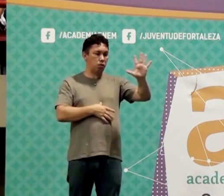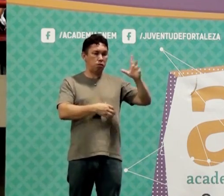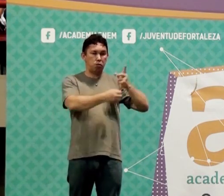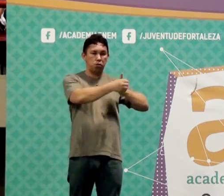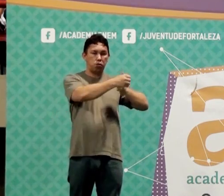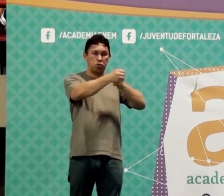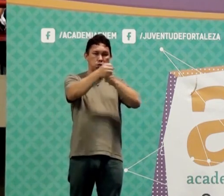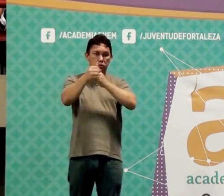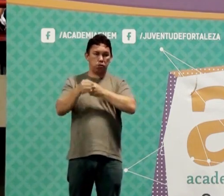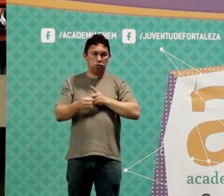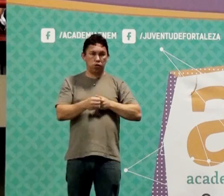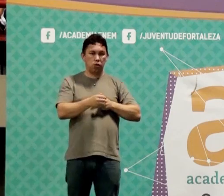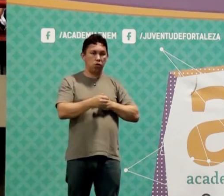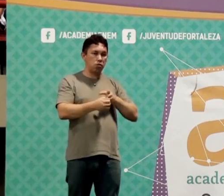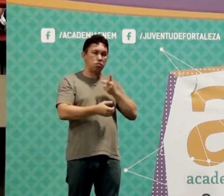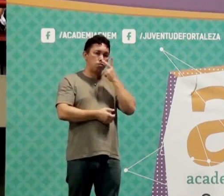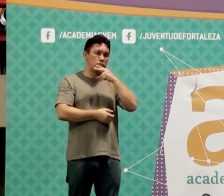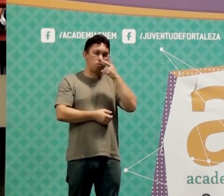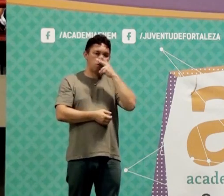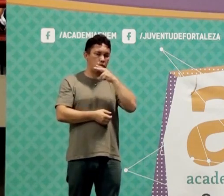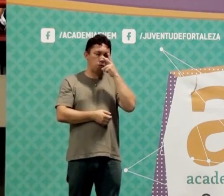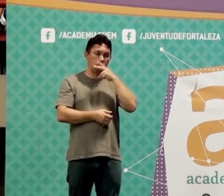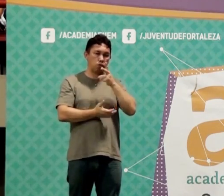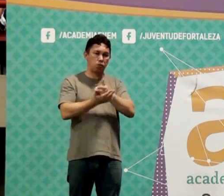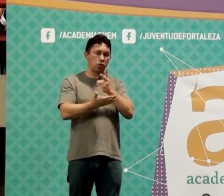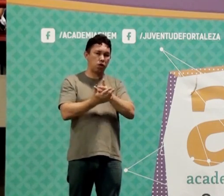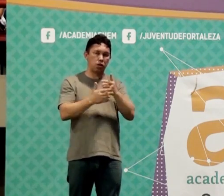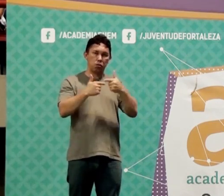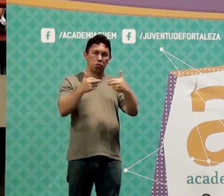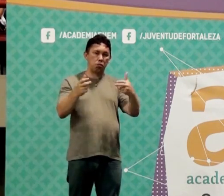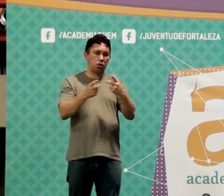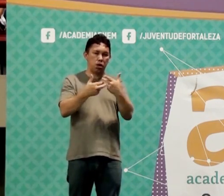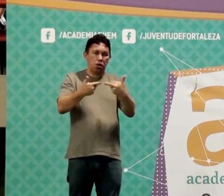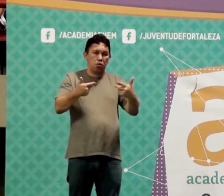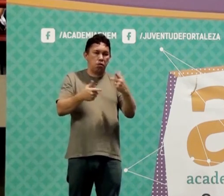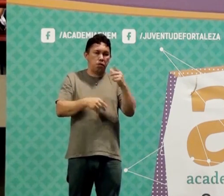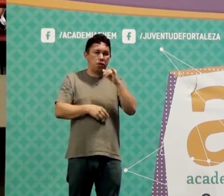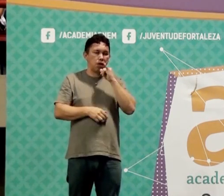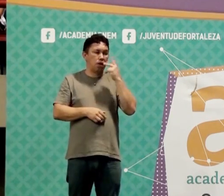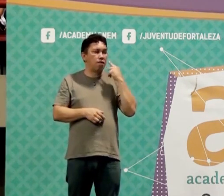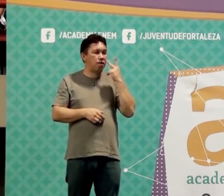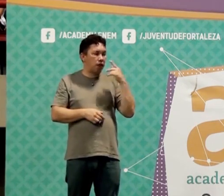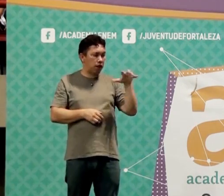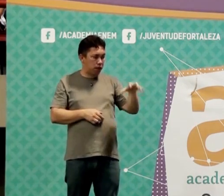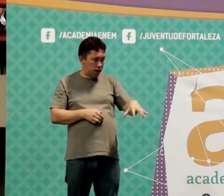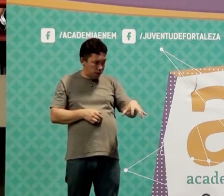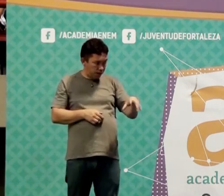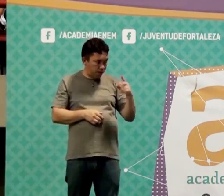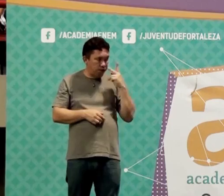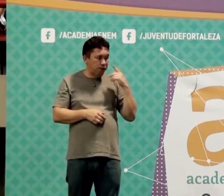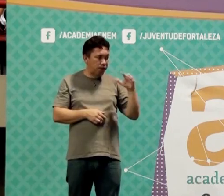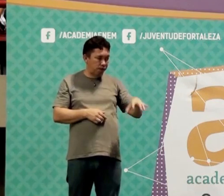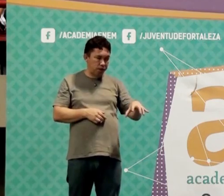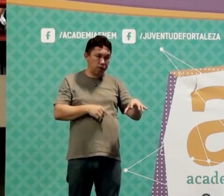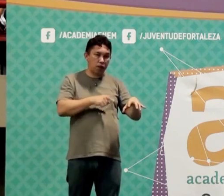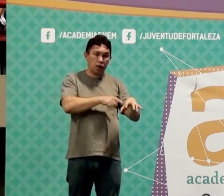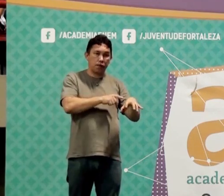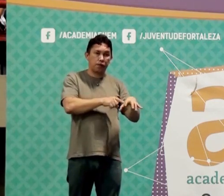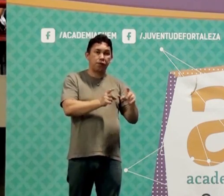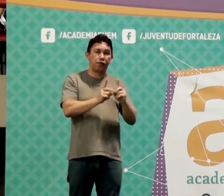aprender? Não. Ele vai aprender um dia, quando ele já tiver capacidade, ele vira artesão. E